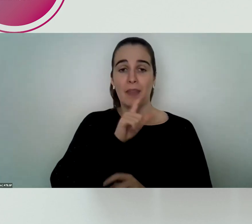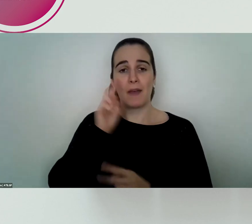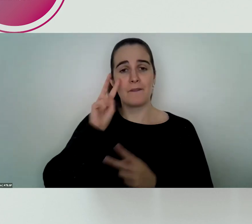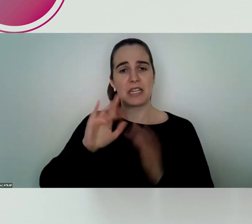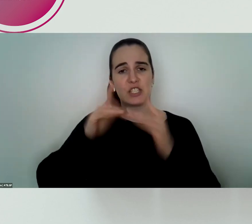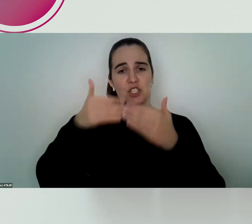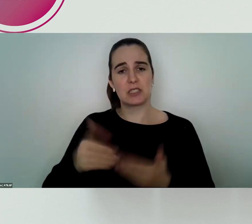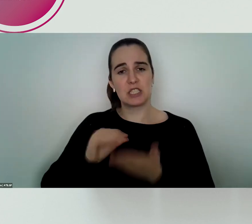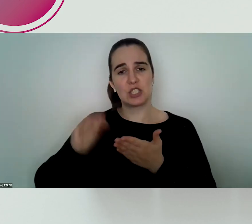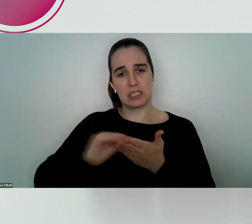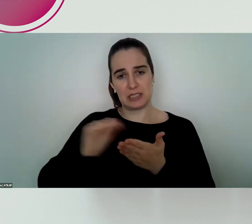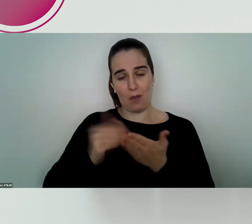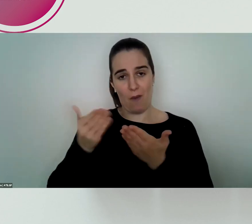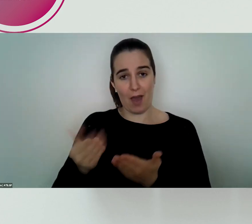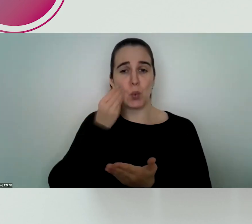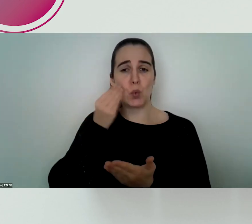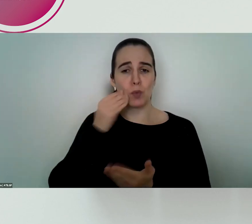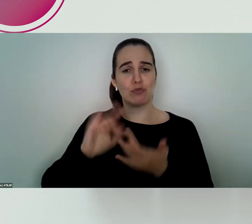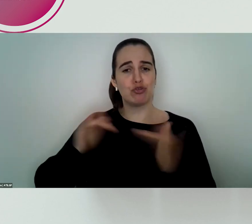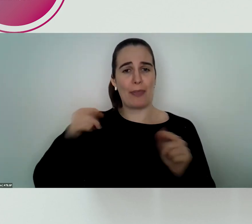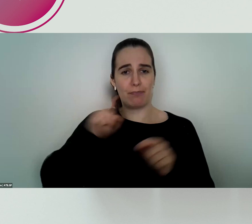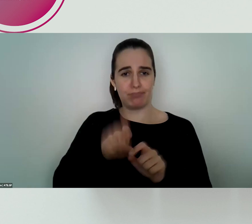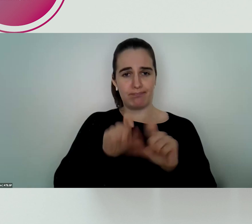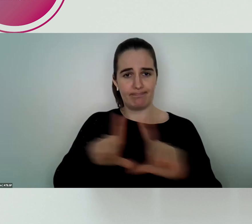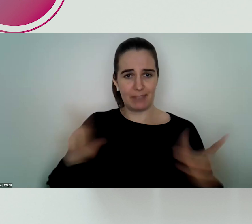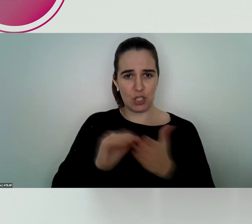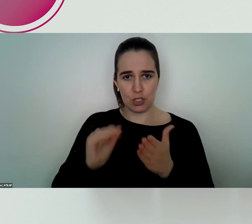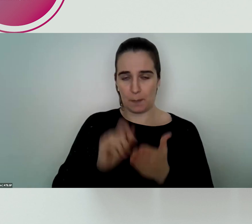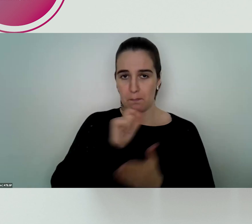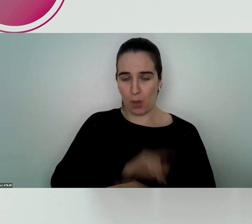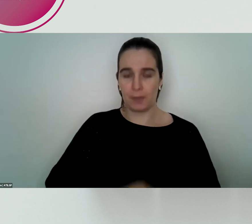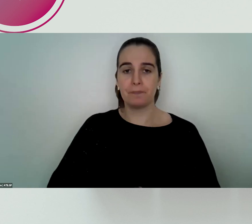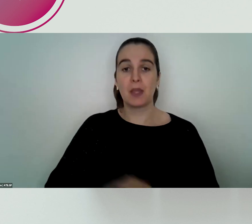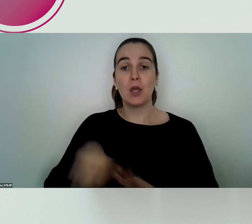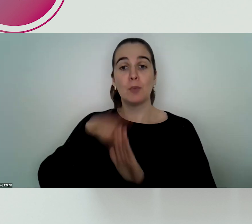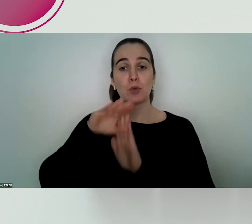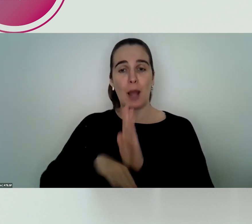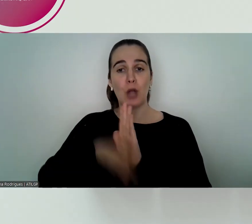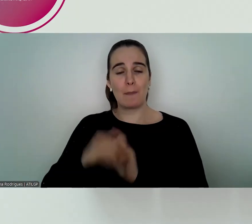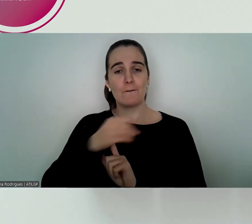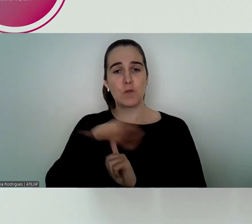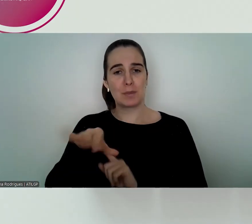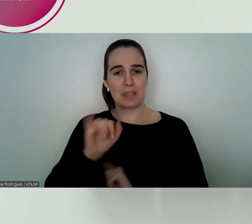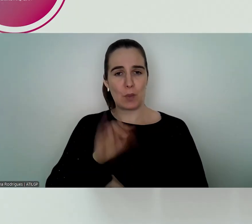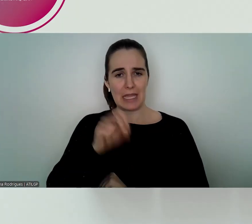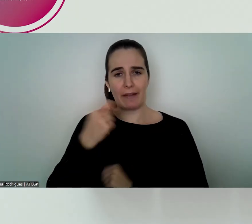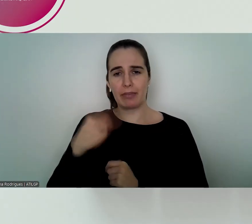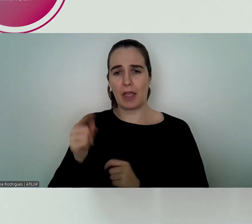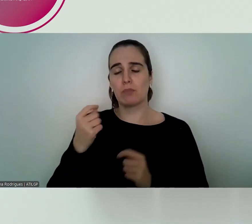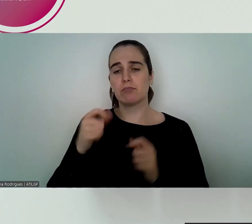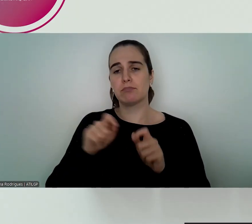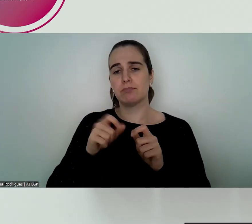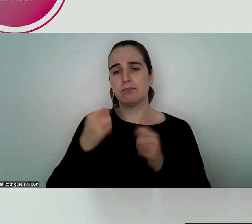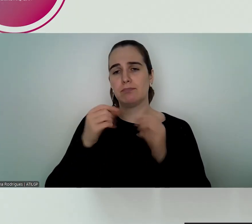para se inscrever neste webinar na janela do chat. O programa de formação do INA inclui cursos de curta e de longa duração destinados